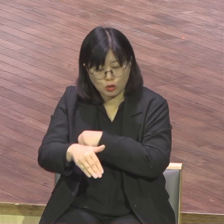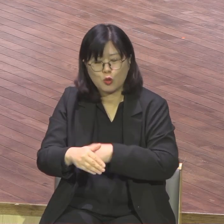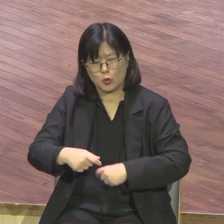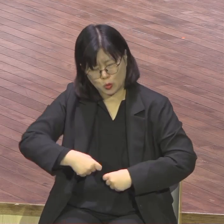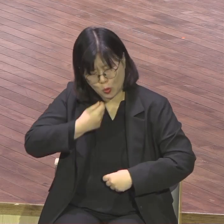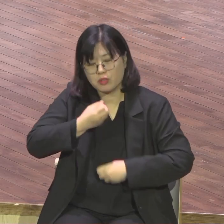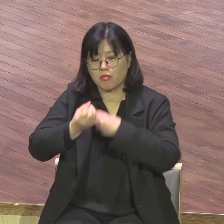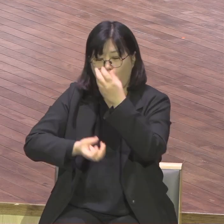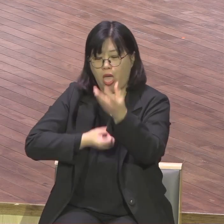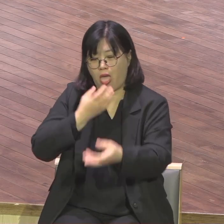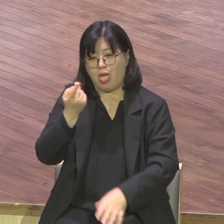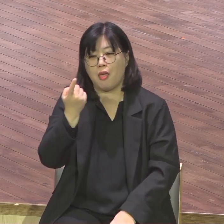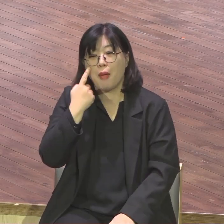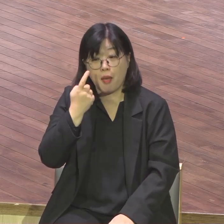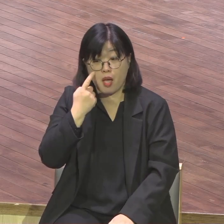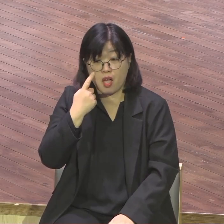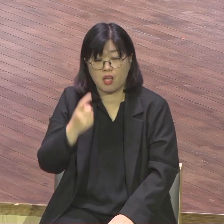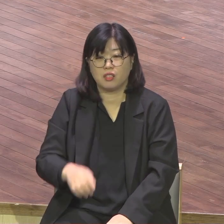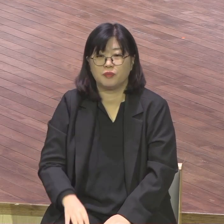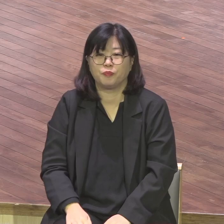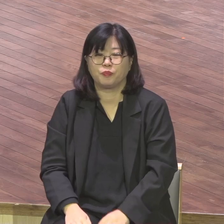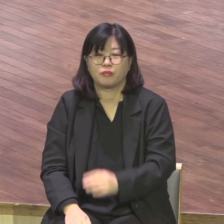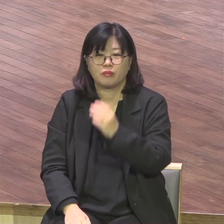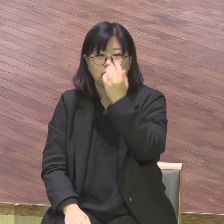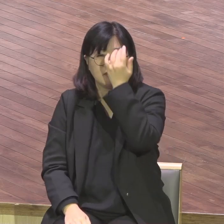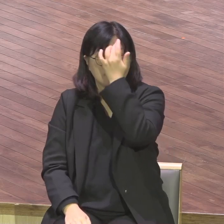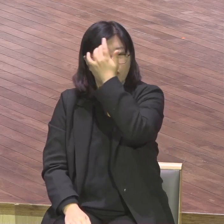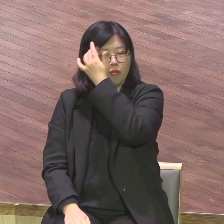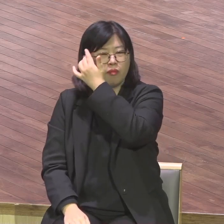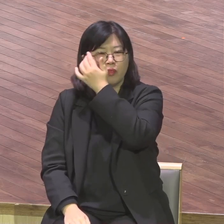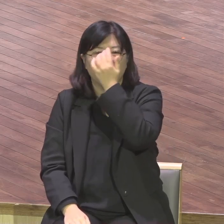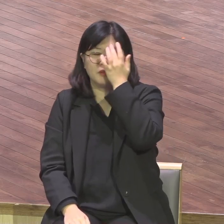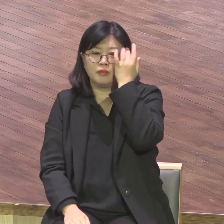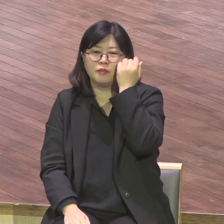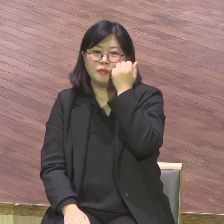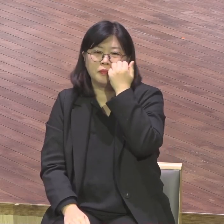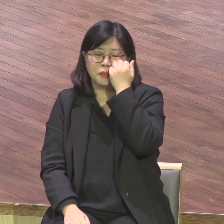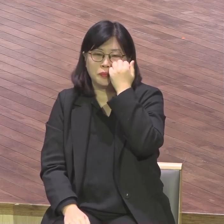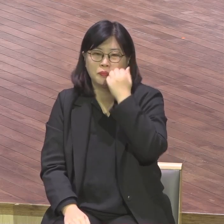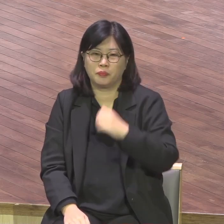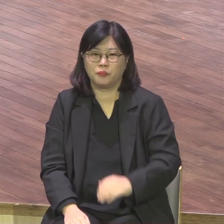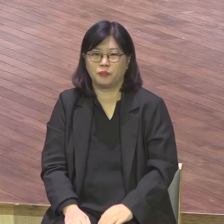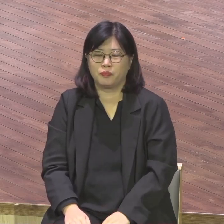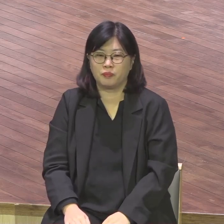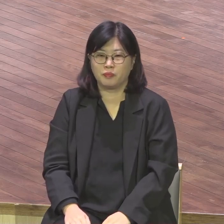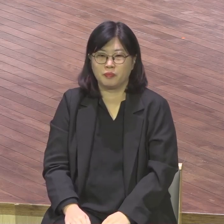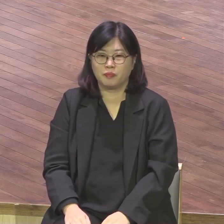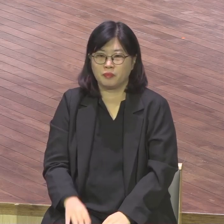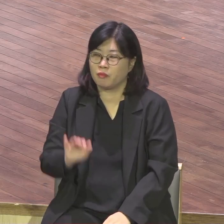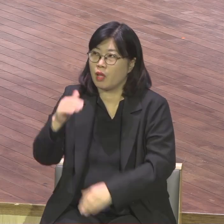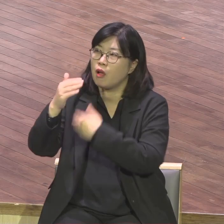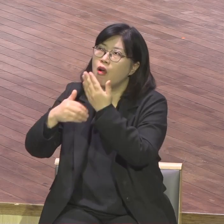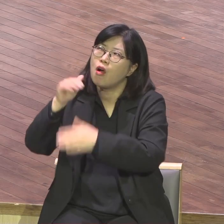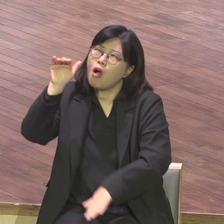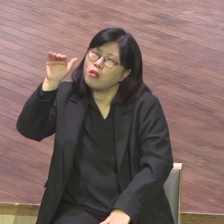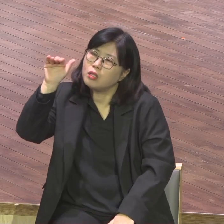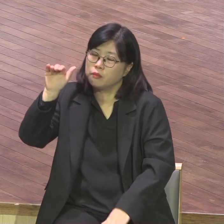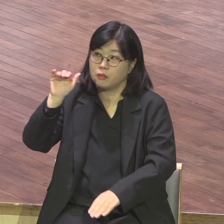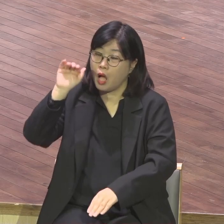혼자 해결 안 될 게 하나도 없어요. 그러면 하나님께서요 돌봐주세요. 하나님 책임져